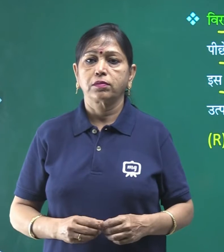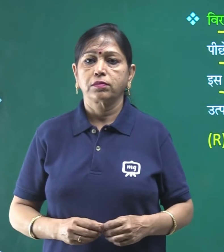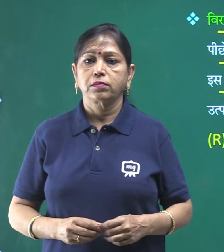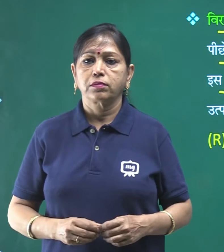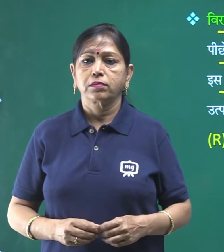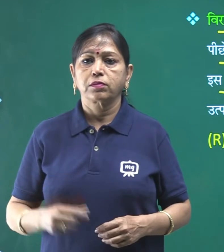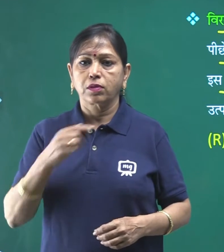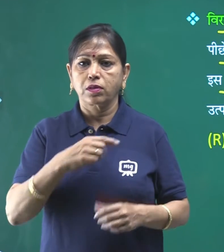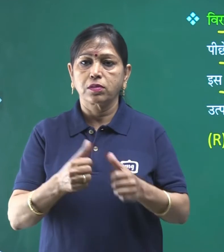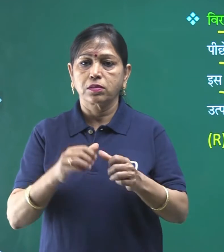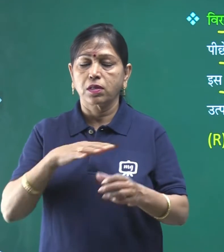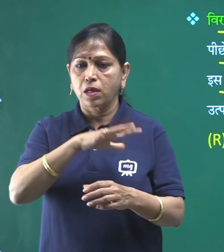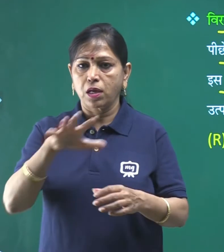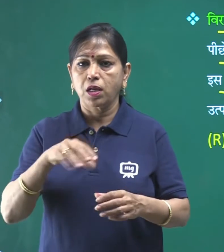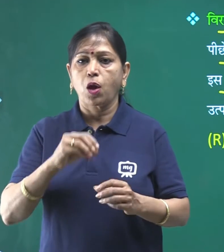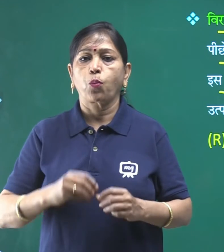इस क्षेत्र को